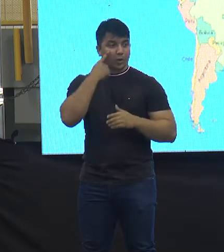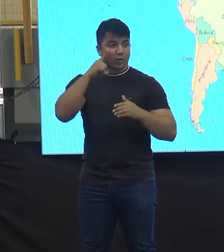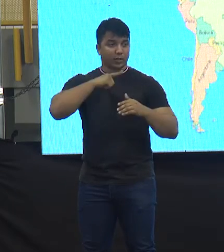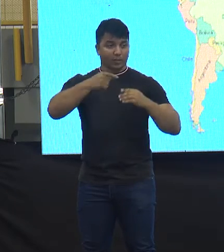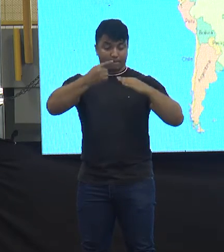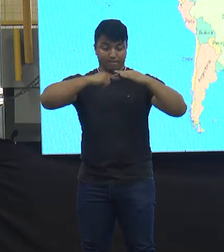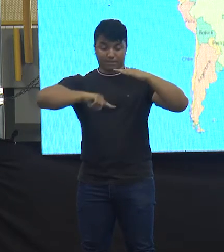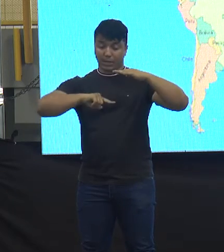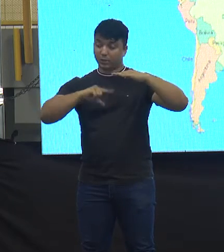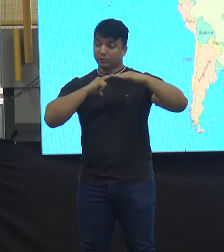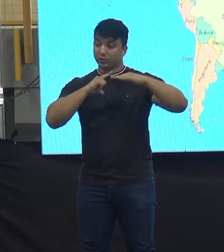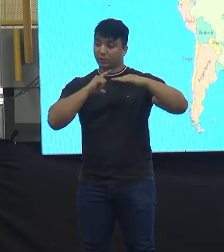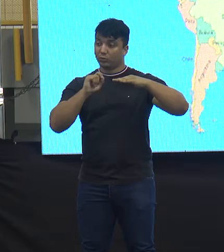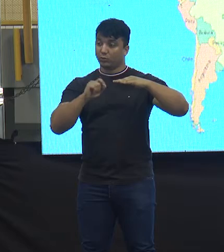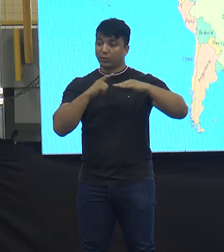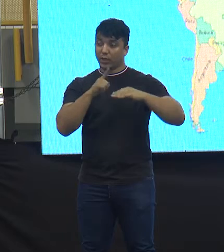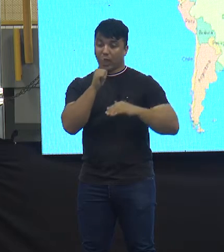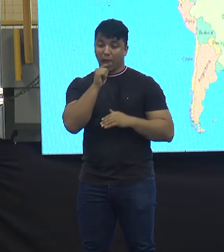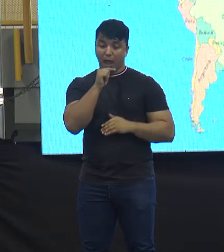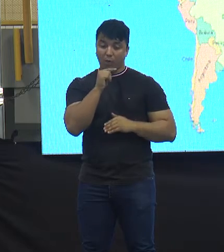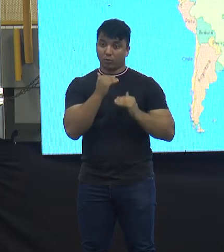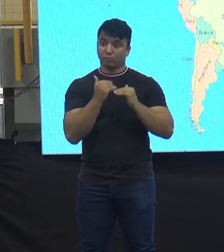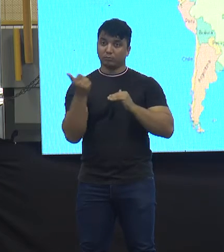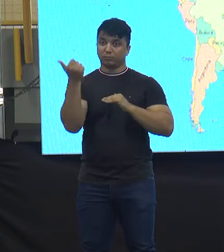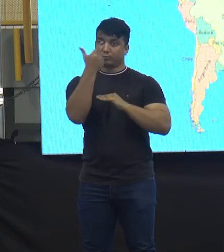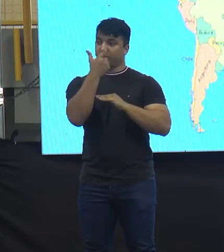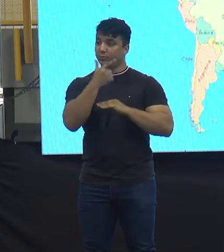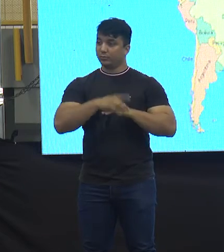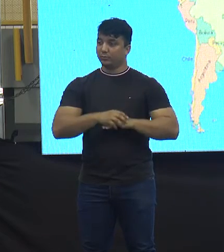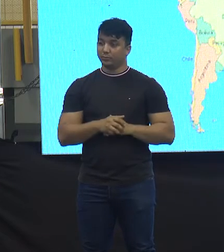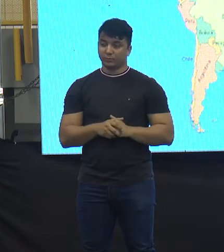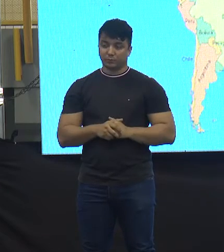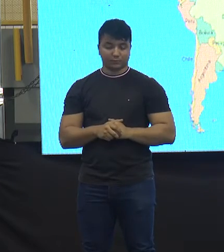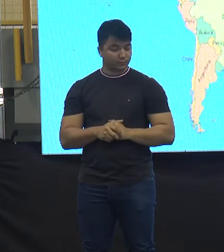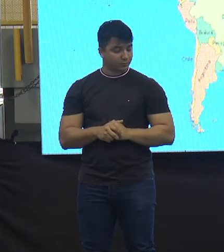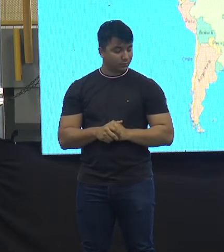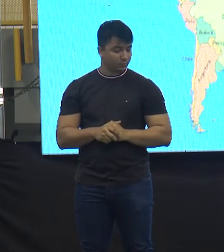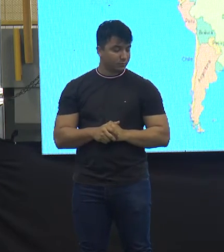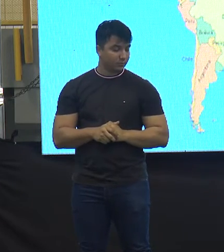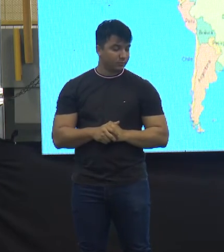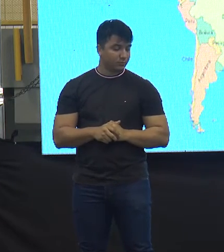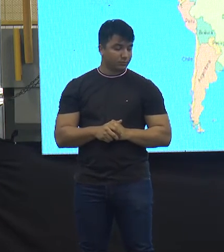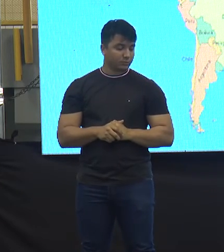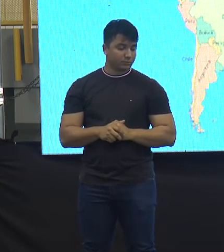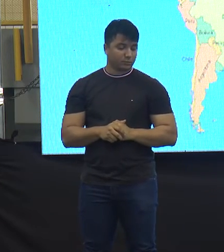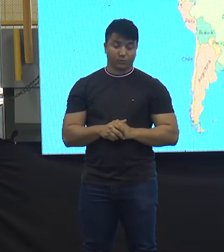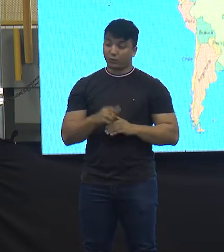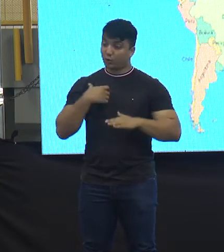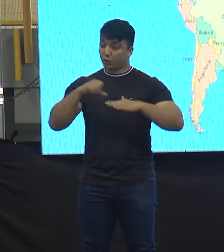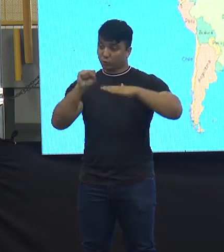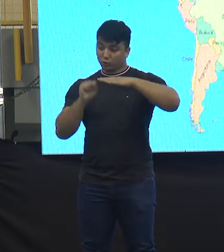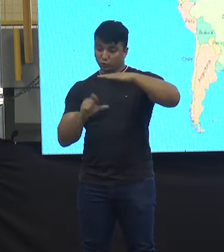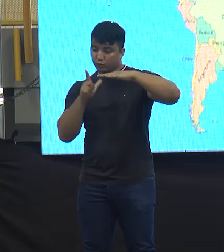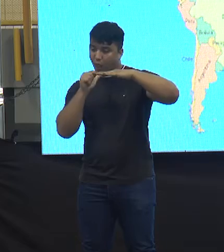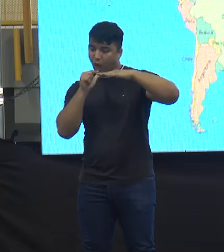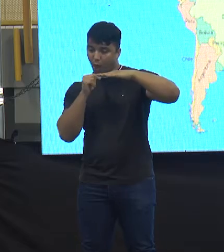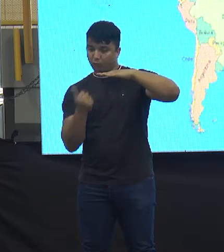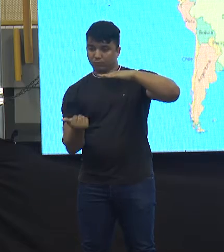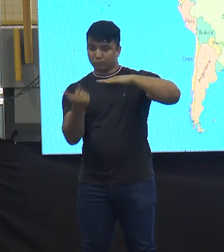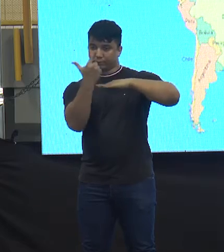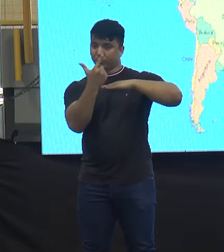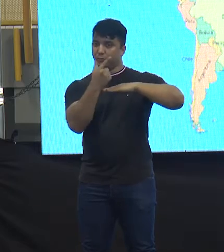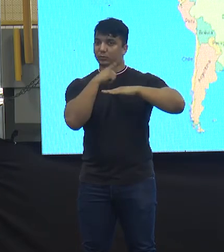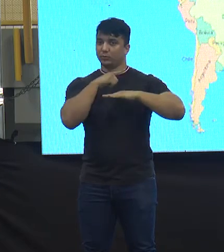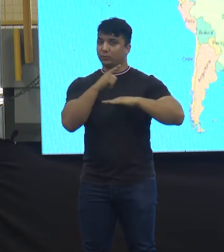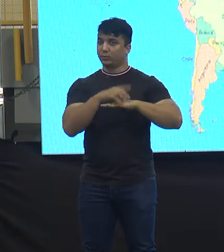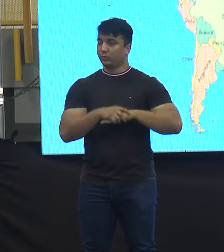embaixo, você tem mais água do que lá em cima. No hemisfério sul, você tem mais